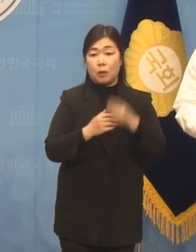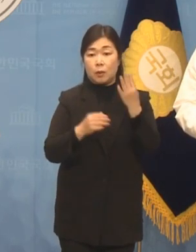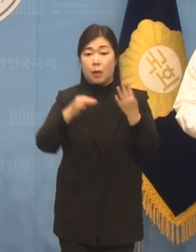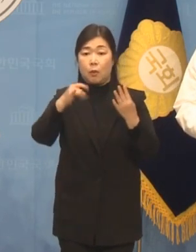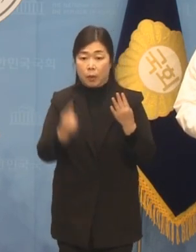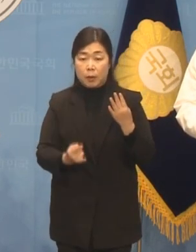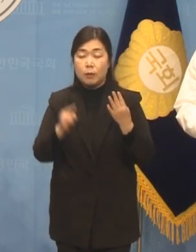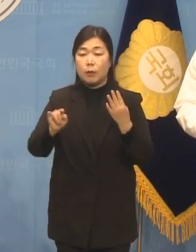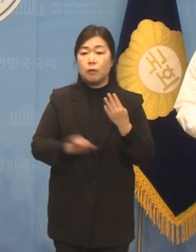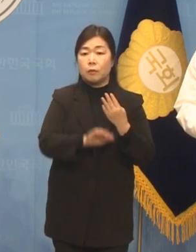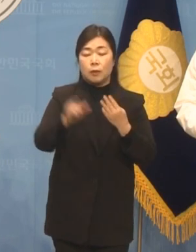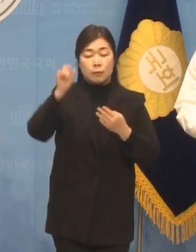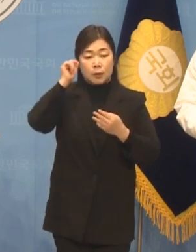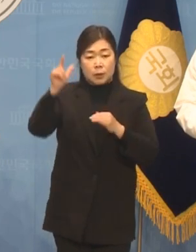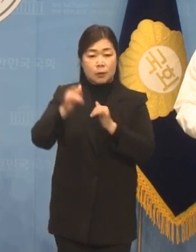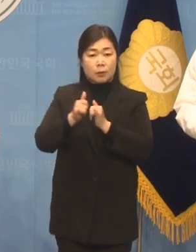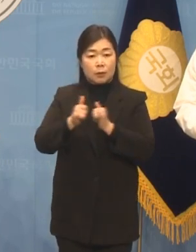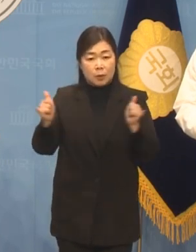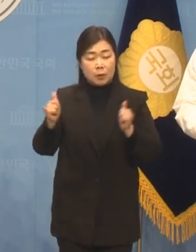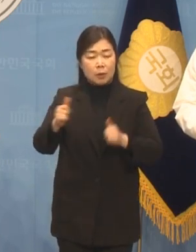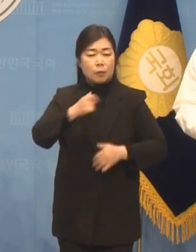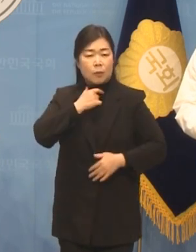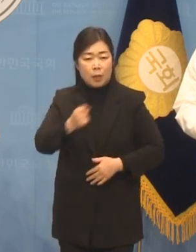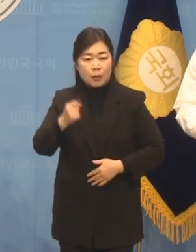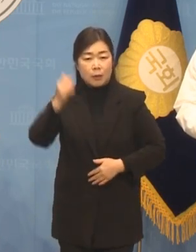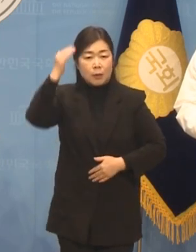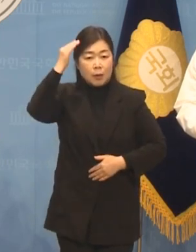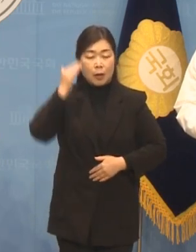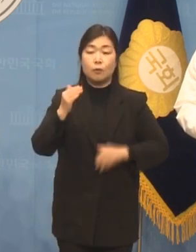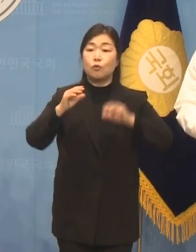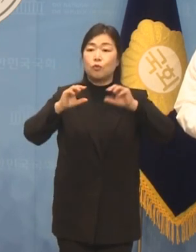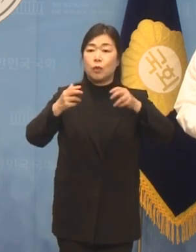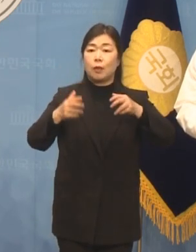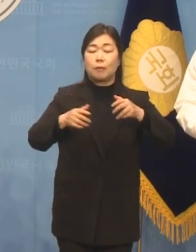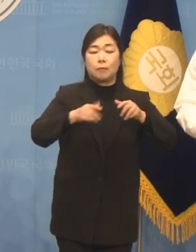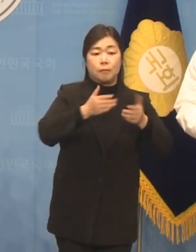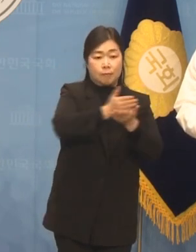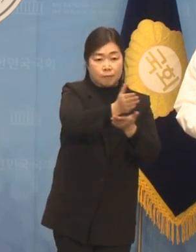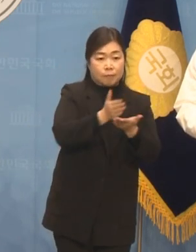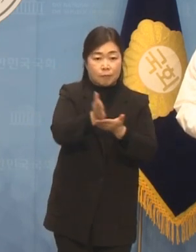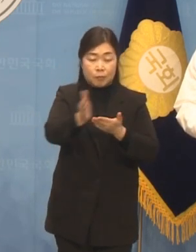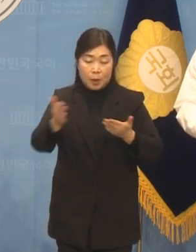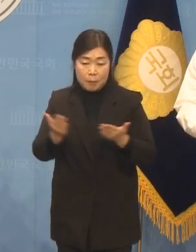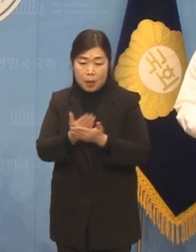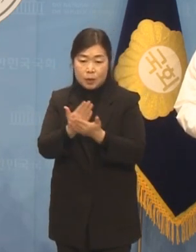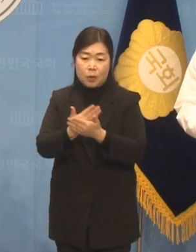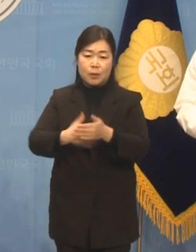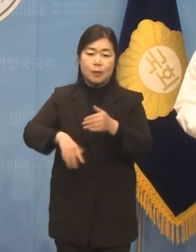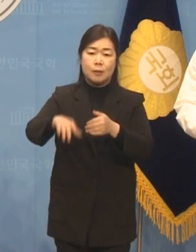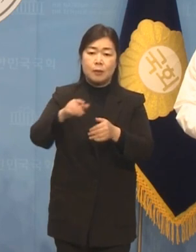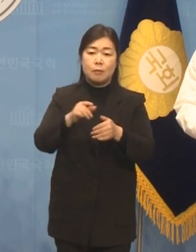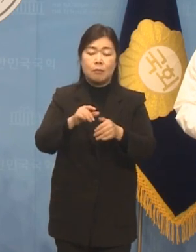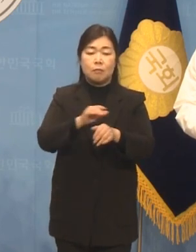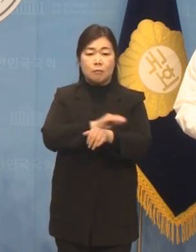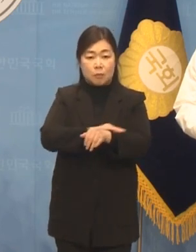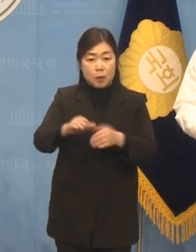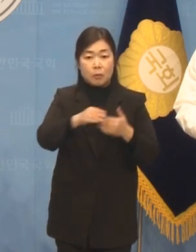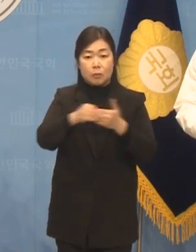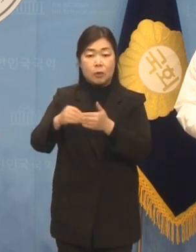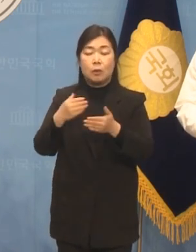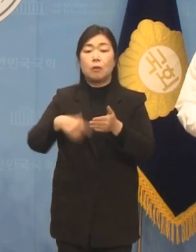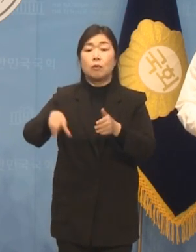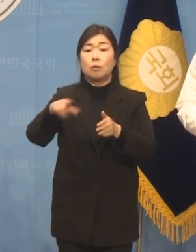걸쳐서 소위 우리 인재님들이 바라보는 대한민국의 각 분야의 발전을 어떻게 하면 더 좋겠는지에 대한 정책